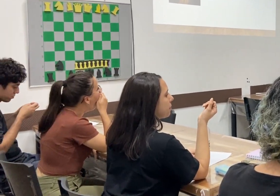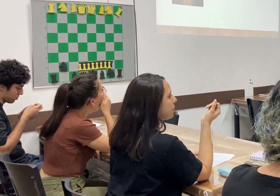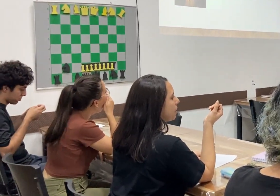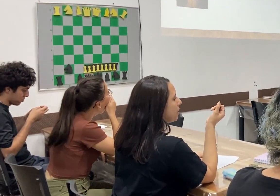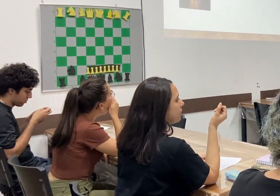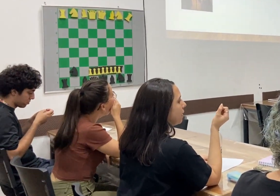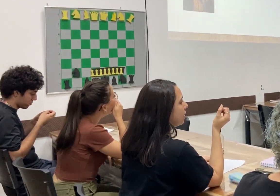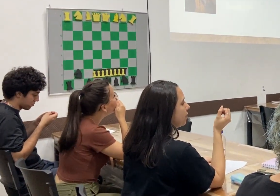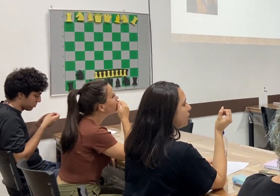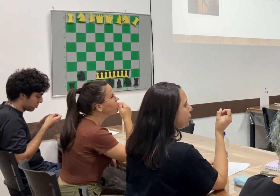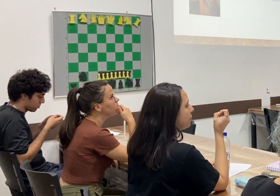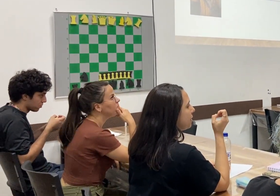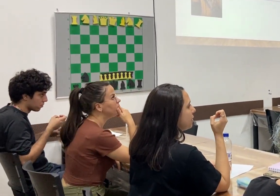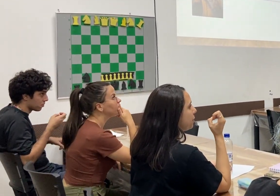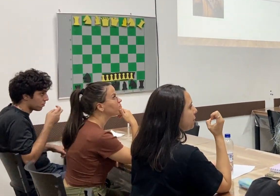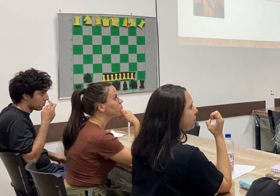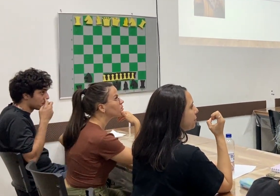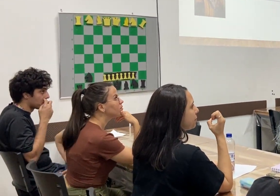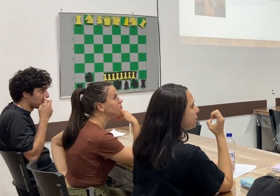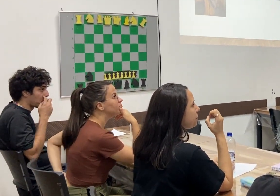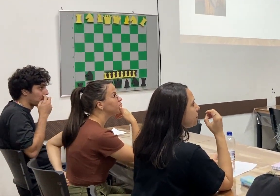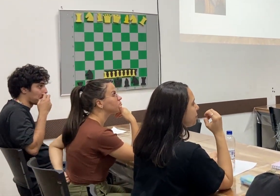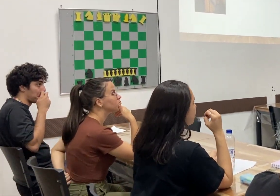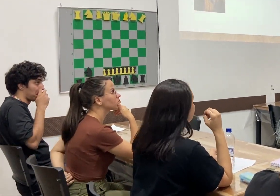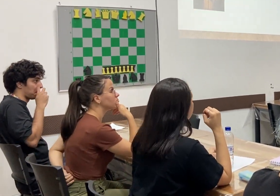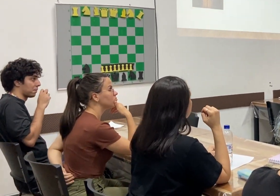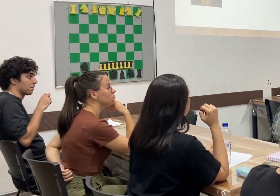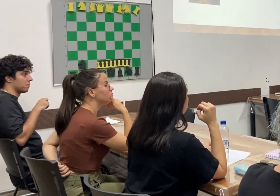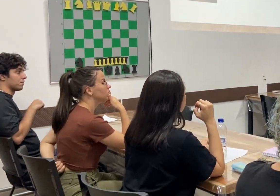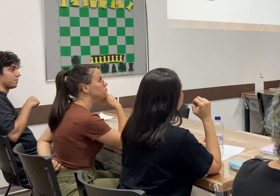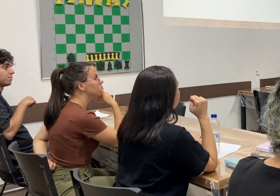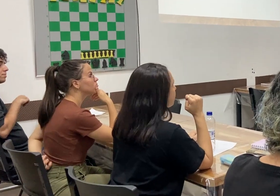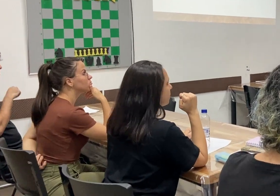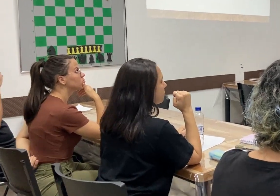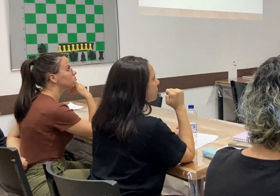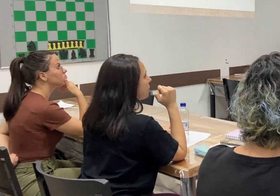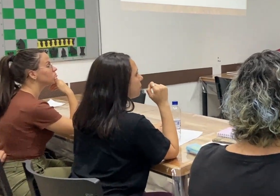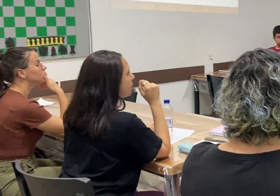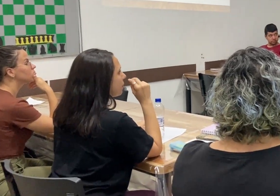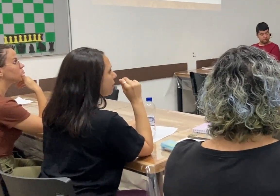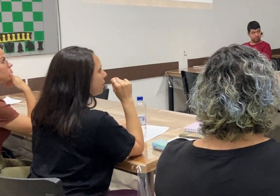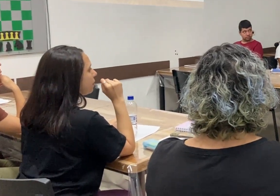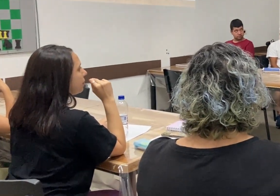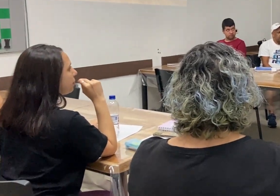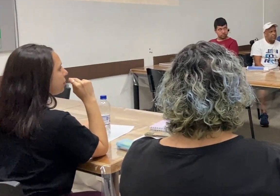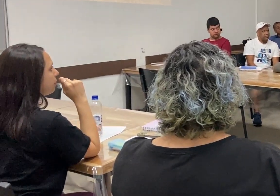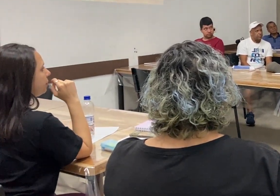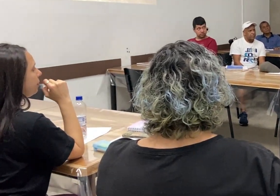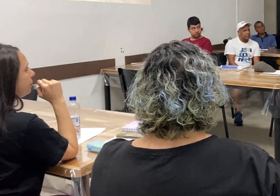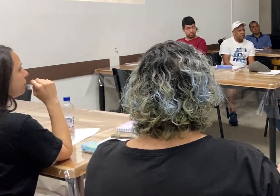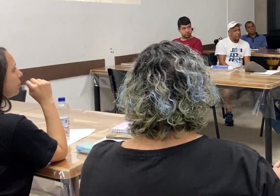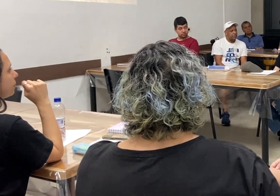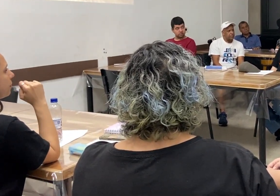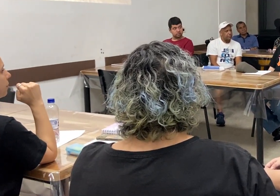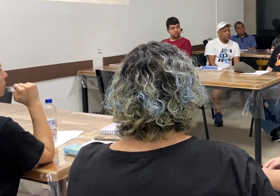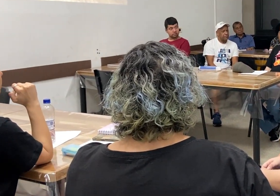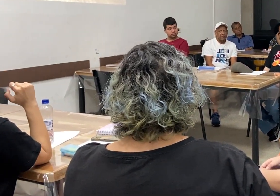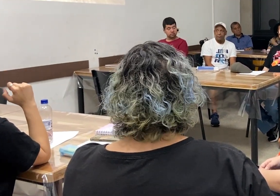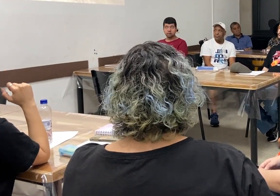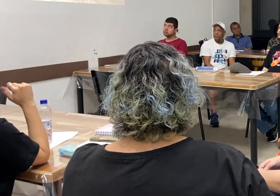para pessoas cegas também, com baixa visão, aí nessa mais ou menos nessa época, um pouquinho antes, ele trouxe para cá, a família dele, né,